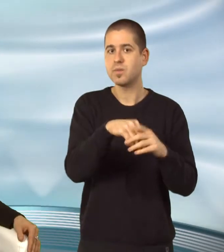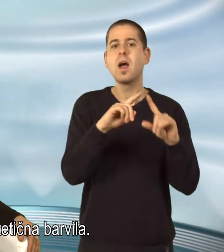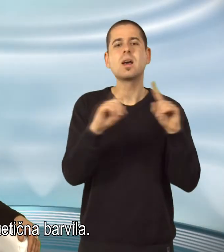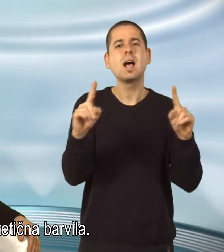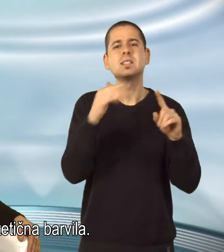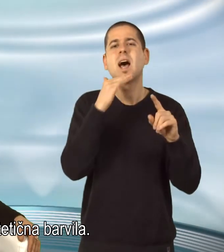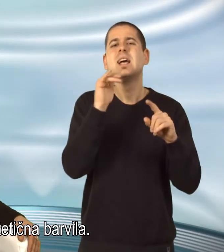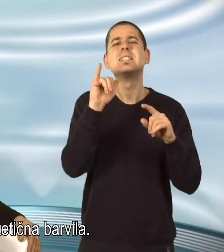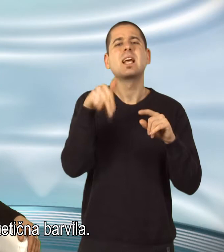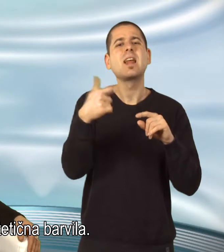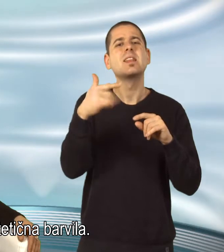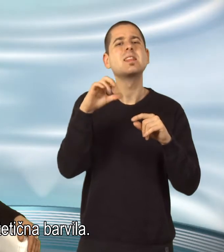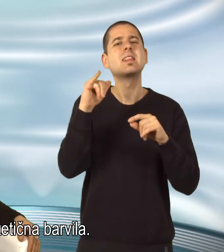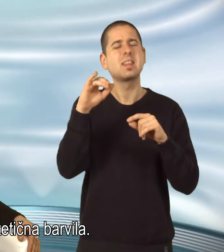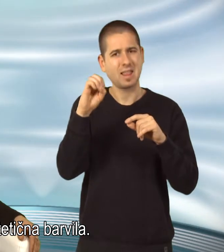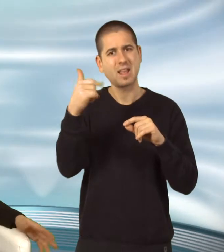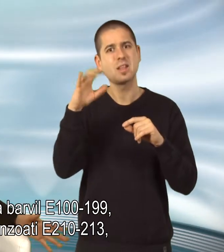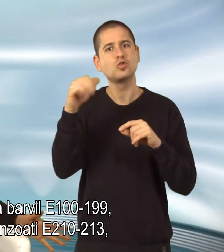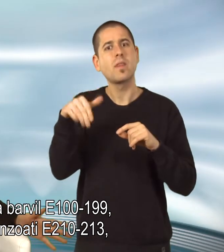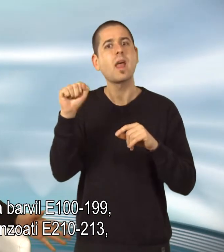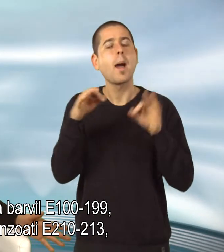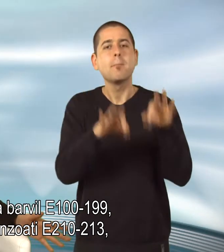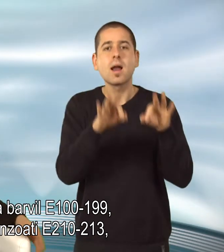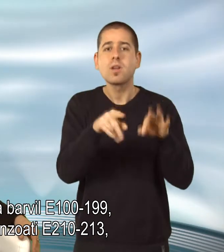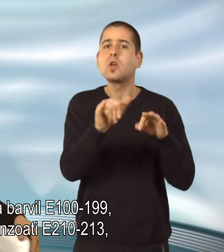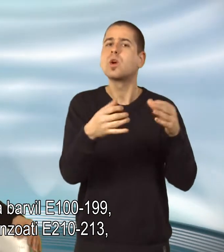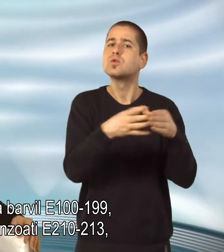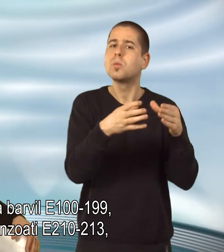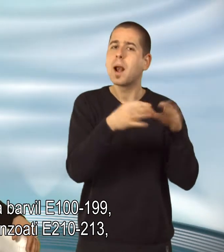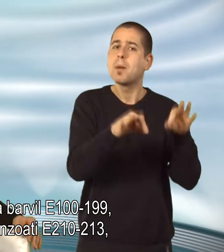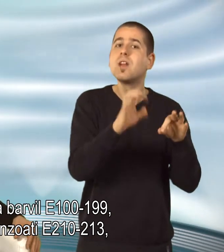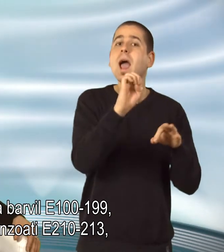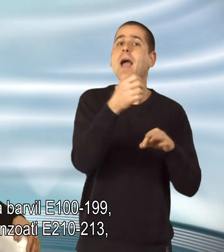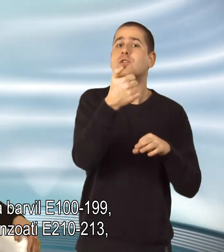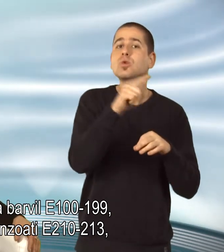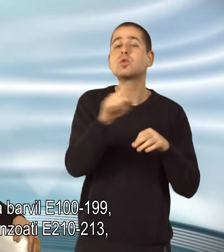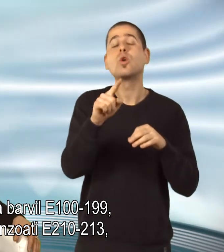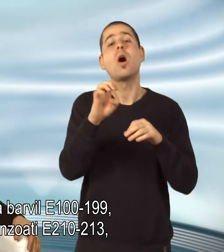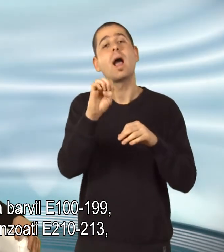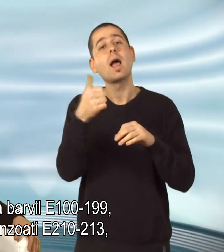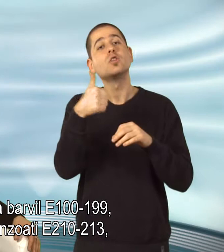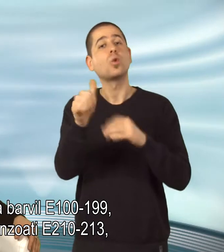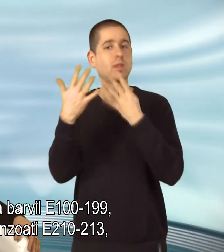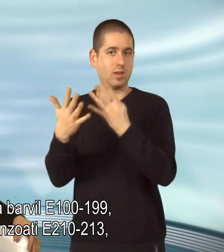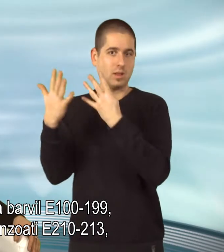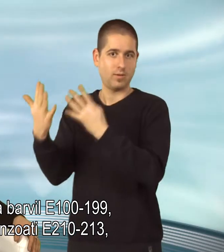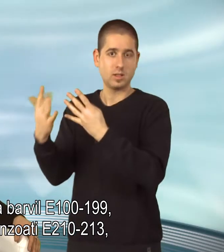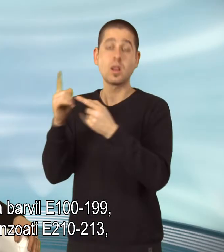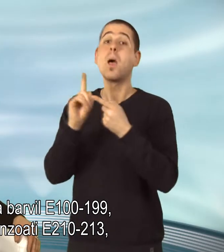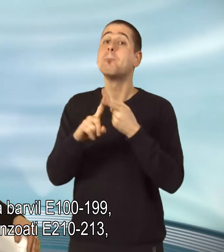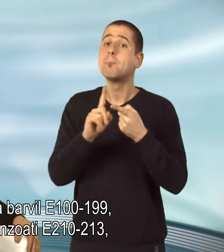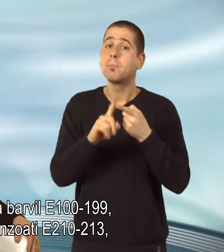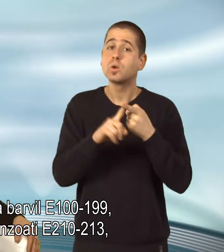spadajo razna sintetična barvila, to je na primer skupina barvil E100 do